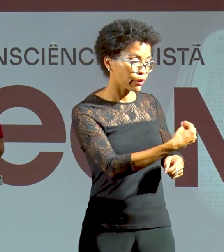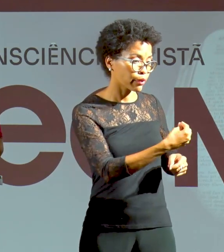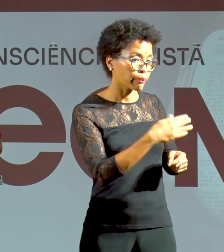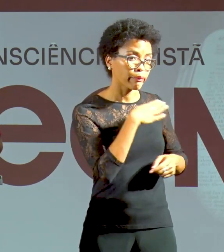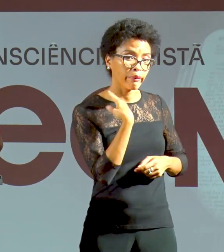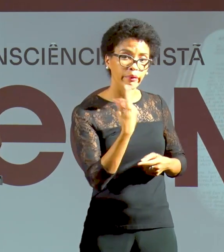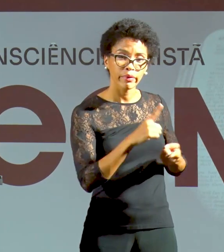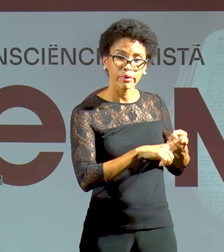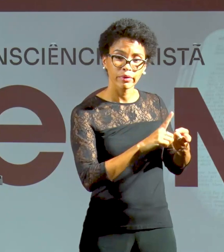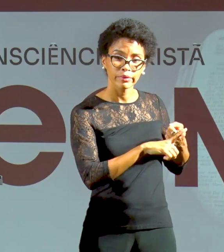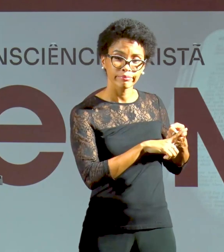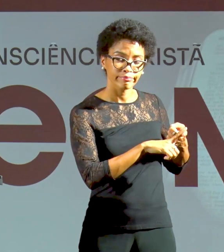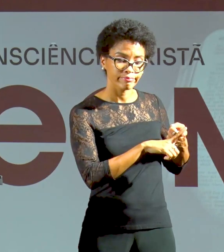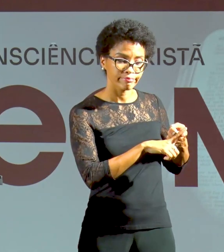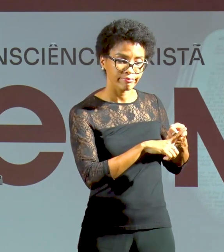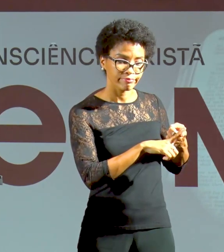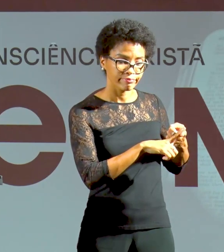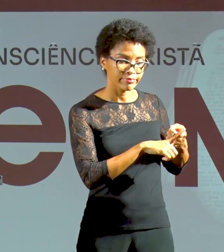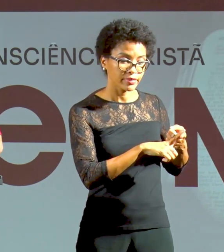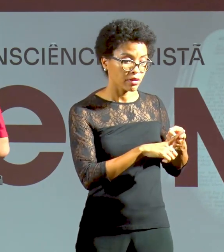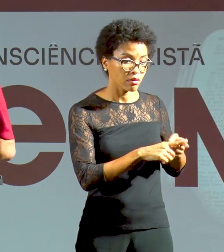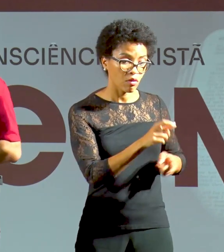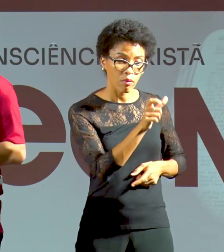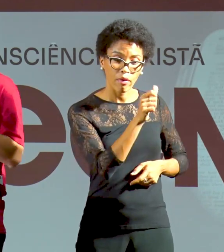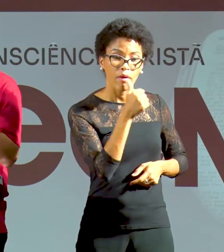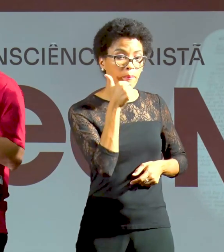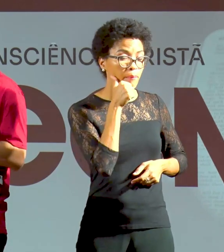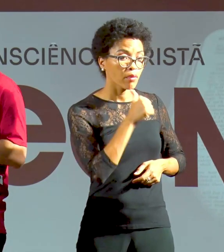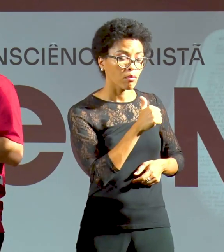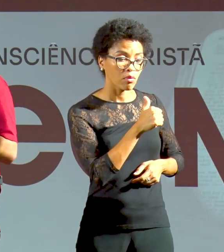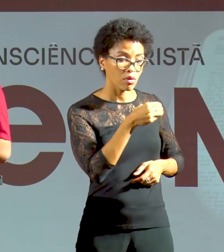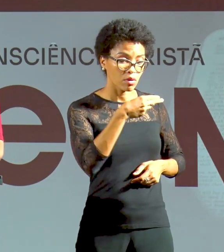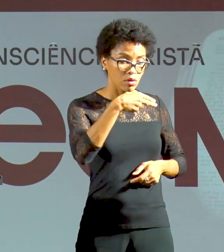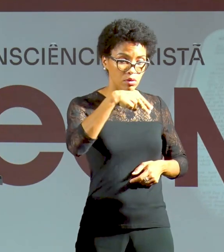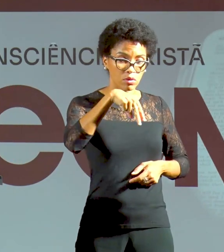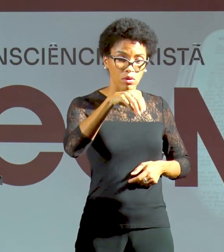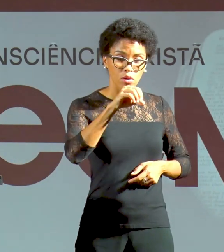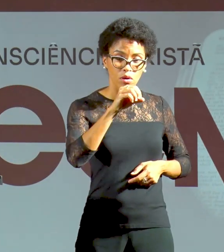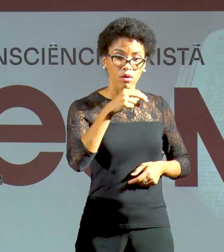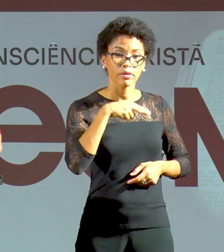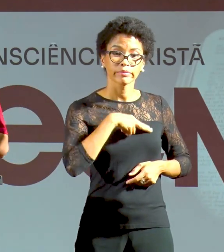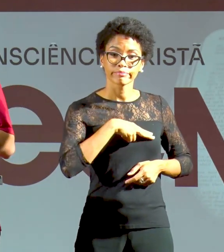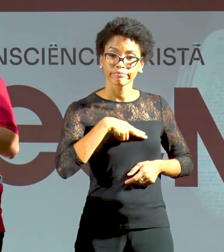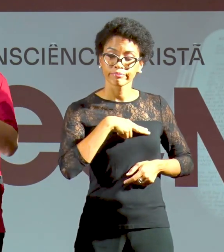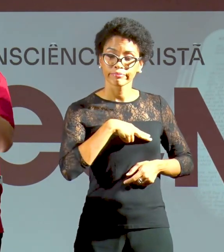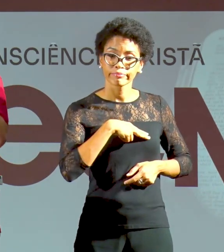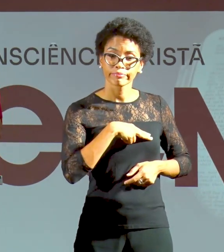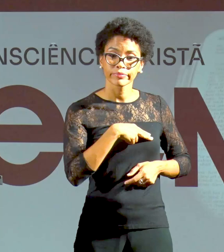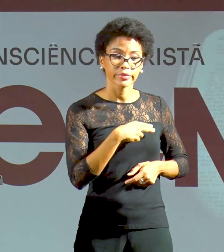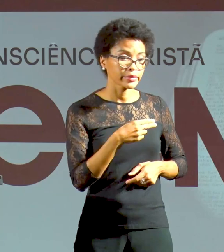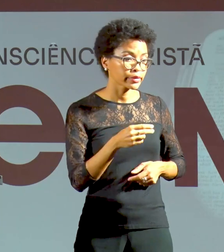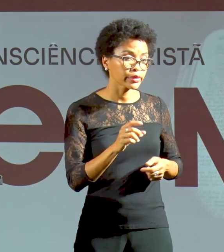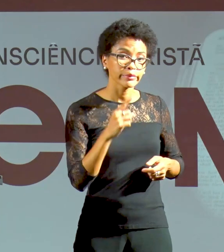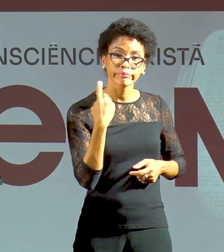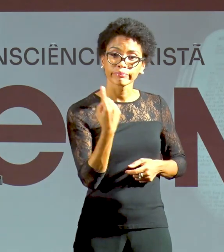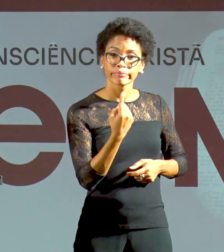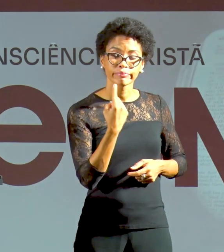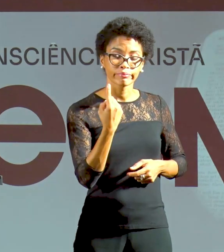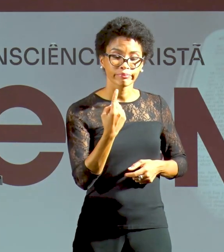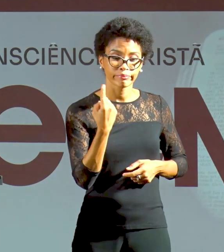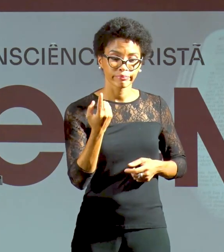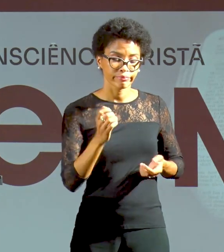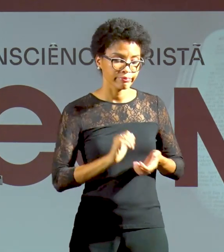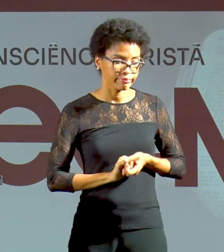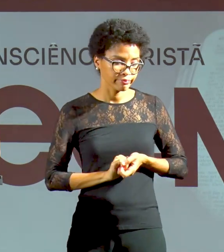e de seu marido olha o que acontece ele meleque sai atrás de salvação